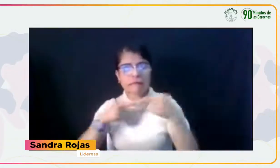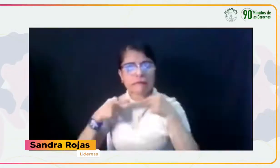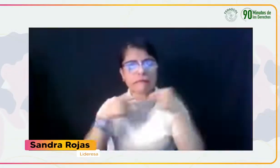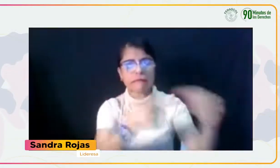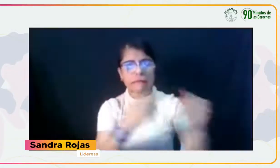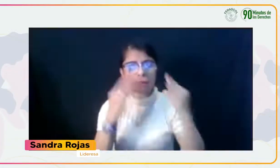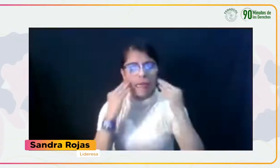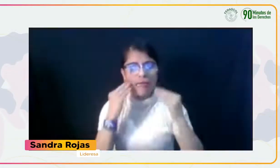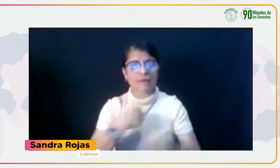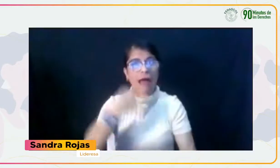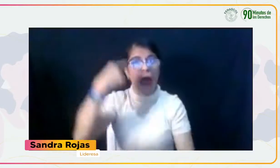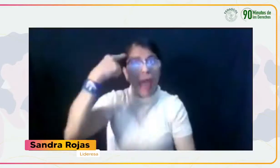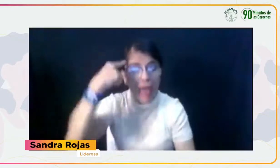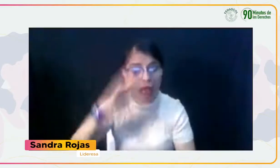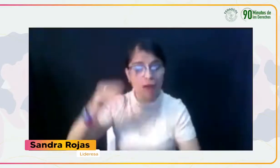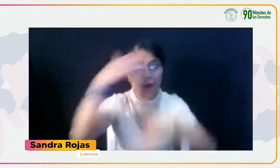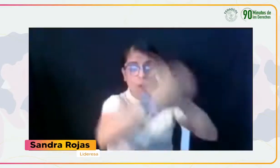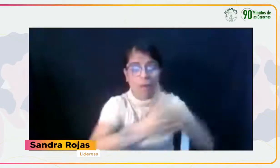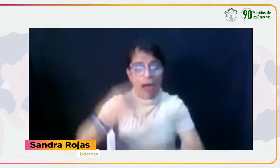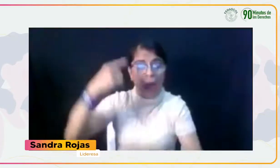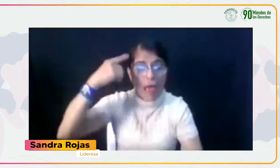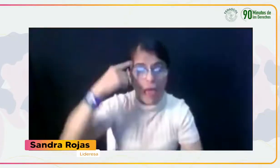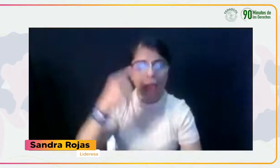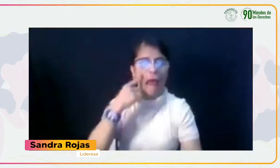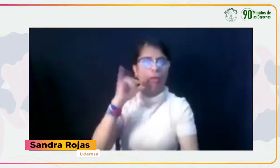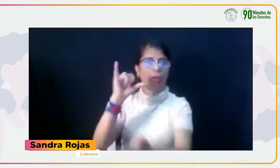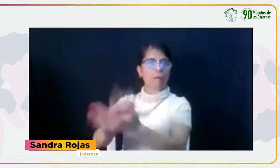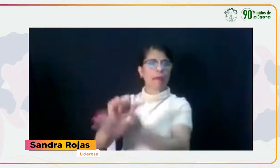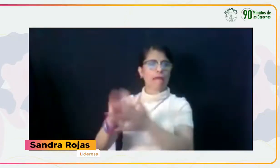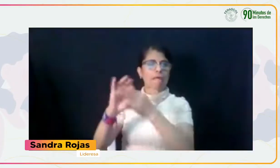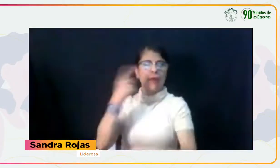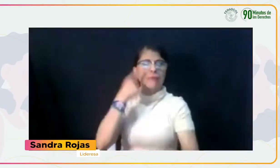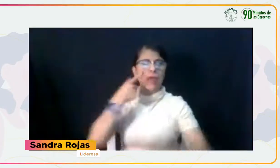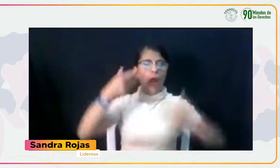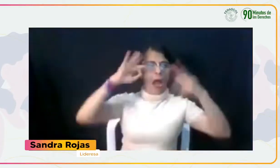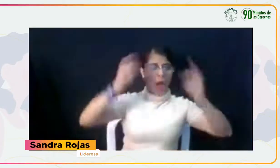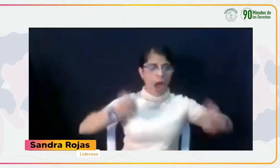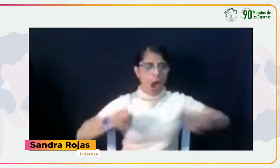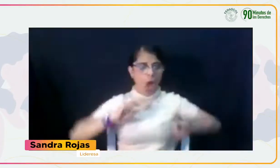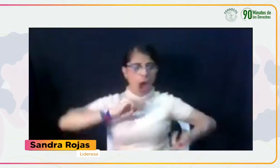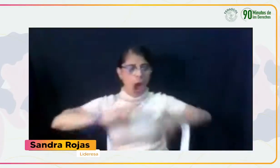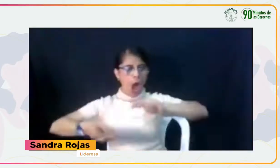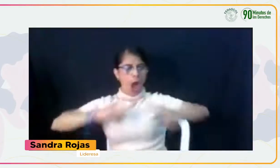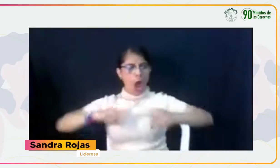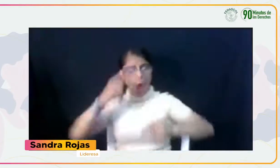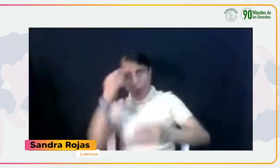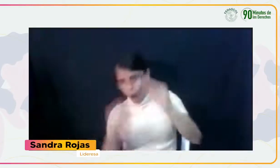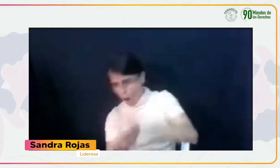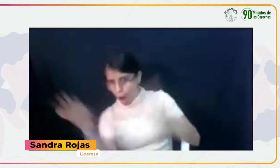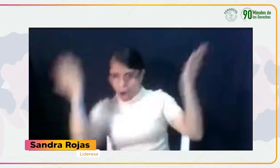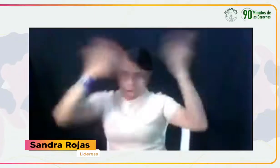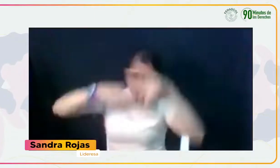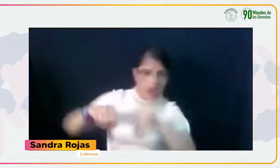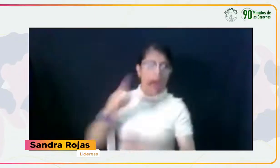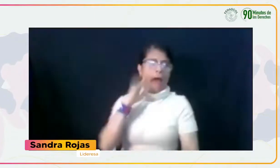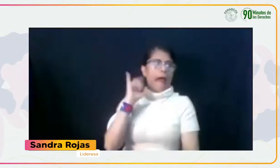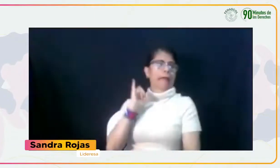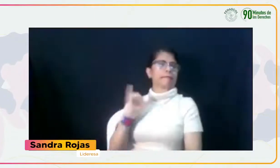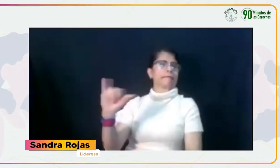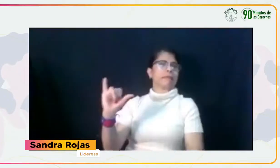esa mesa fue una experiencia bastante interesante porque a veces nosotros decimos, ah, es que en FENASCOL siempre manejan los mismos con los